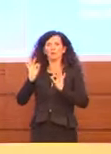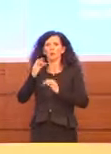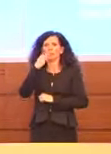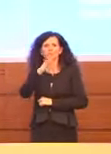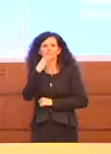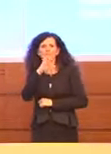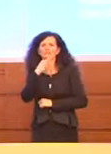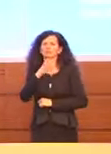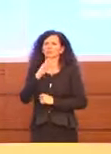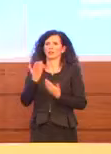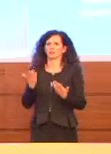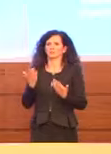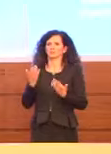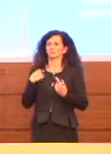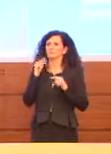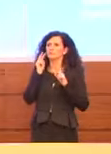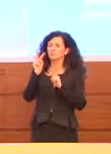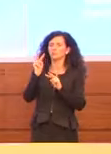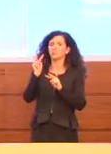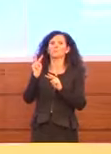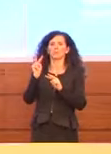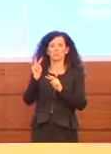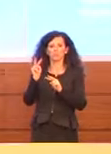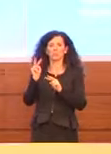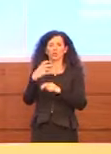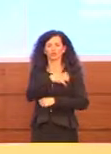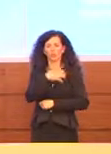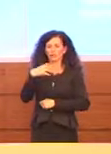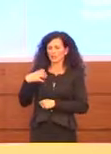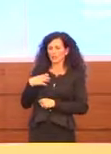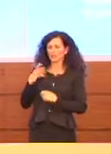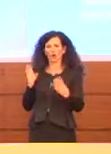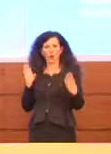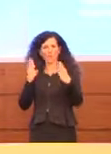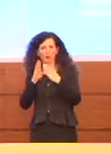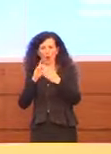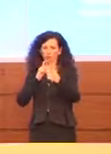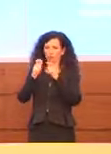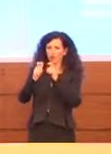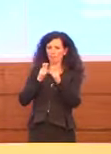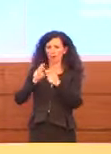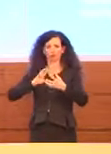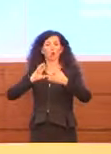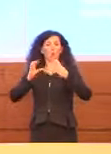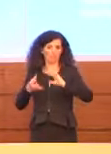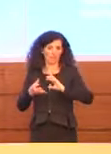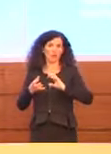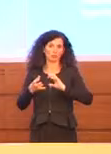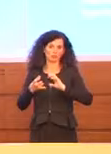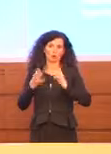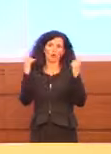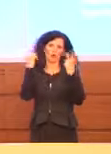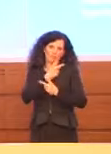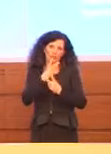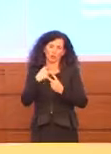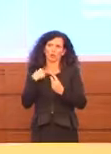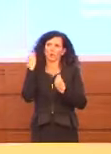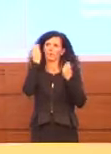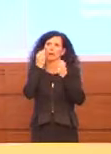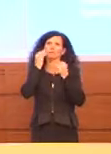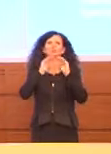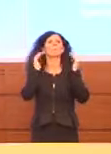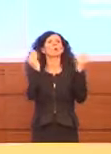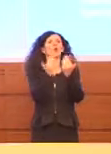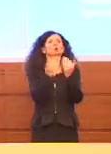produzione scientifica e di approccio a un problema così complesso come ce ne sono stati credo pochi nel